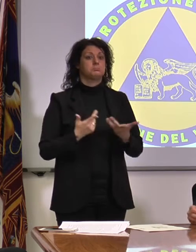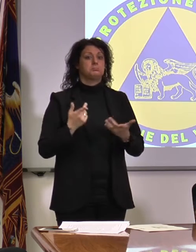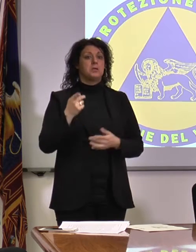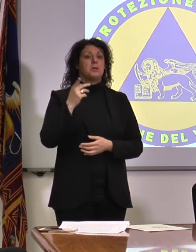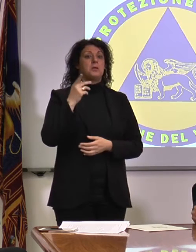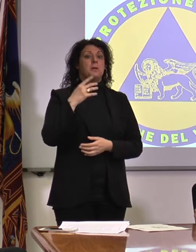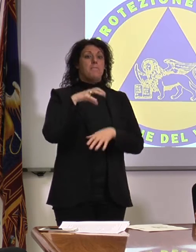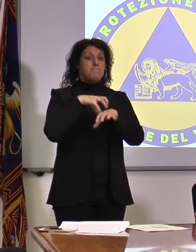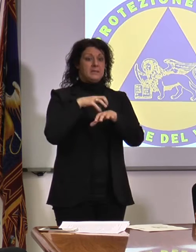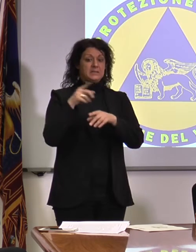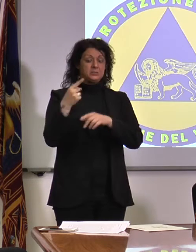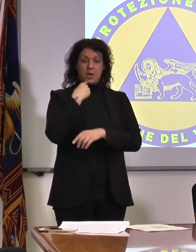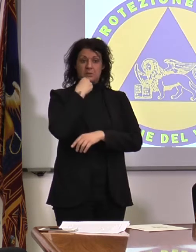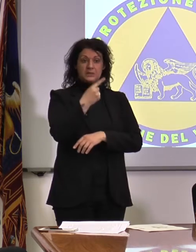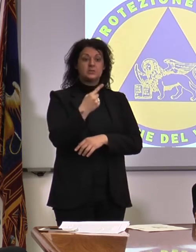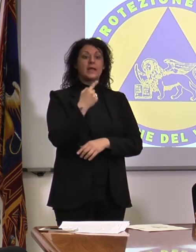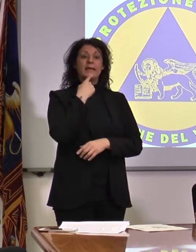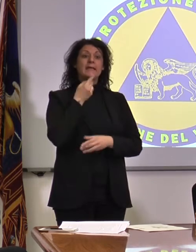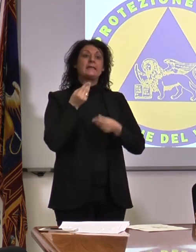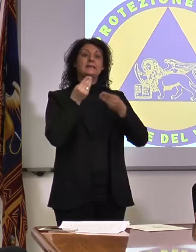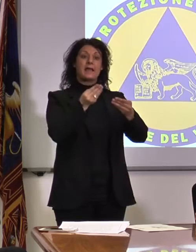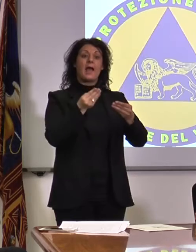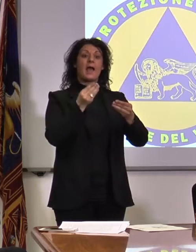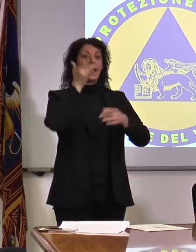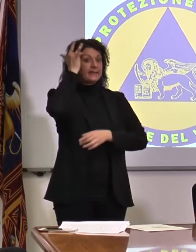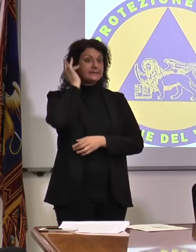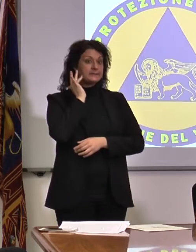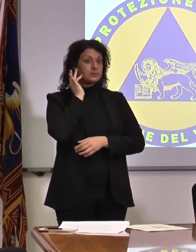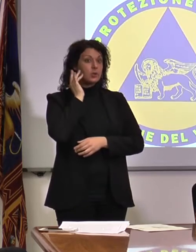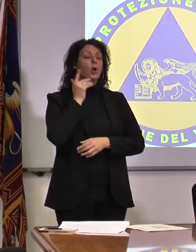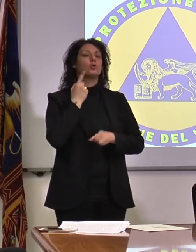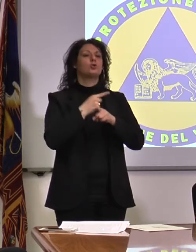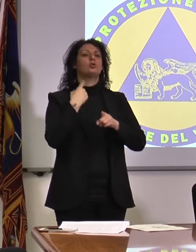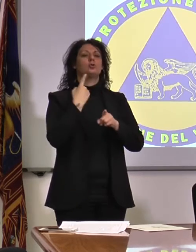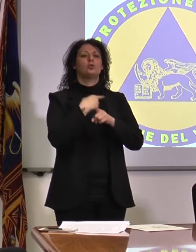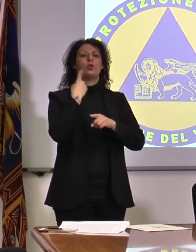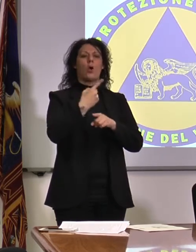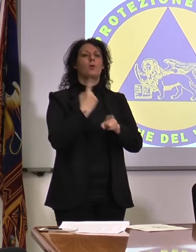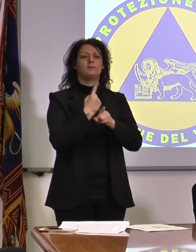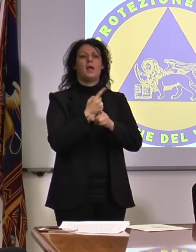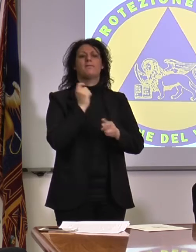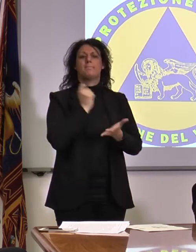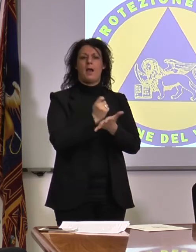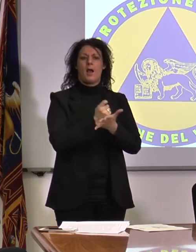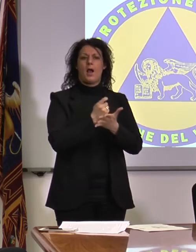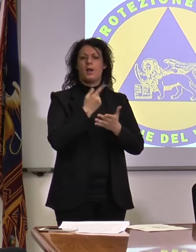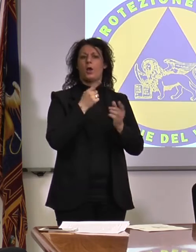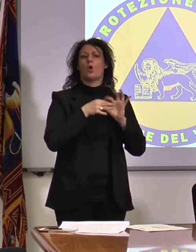a repentaglio poi ne pagherà il conto. Ricordo che il governo ha l'obbligo della vigilanza, per cui se è convinto che qualcuno mette a